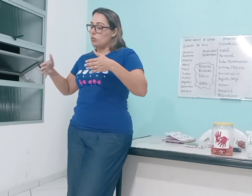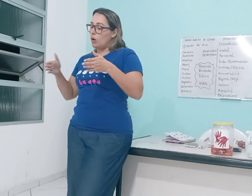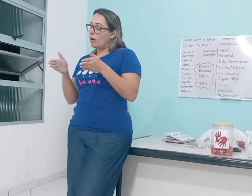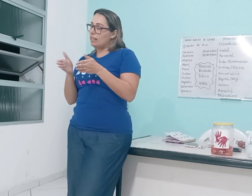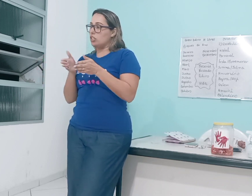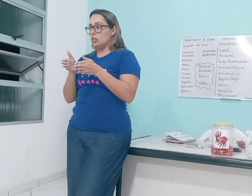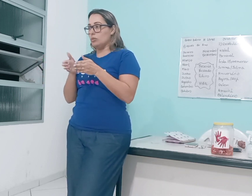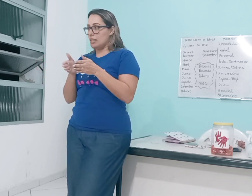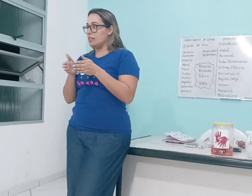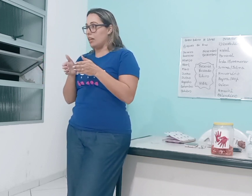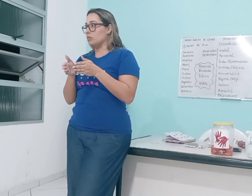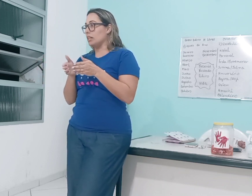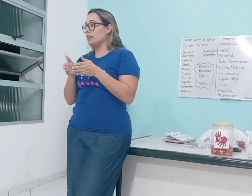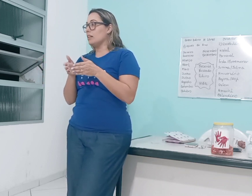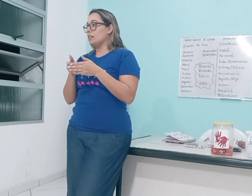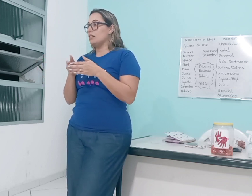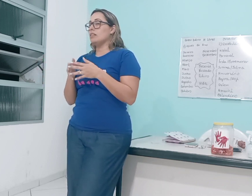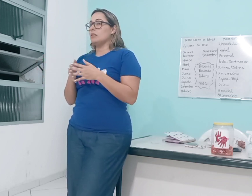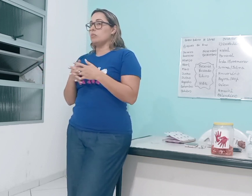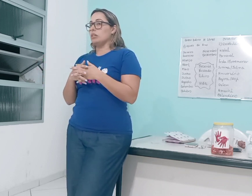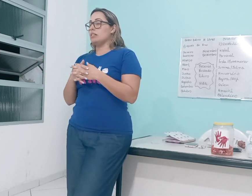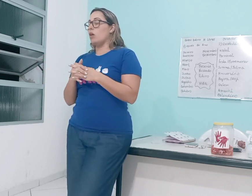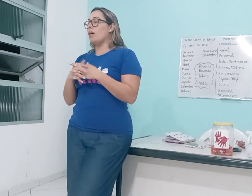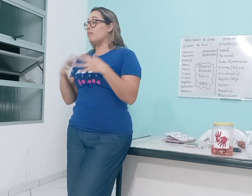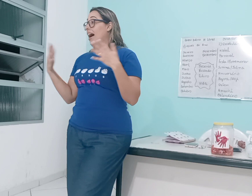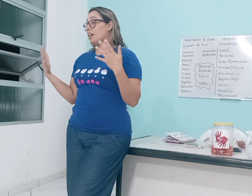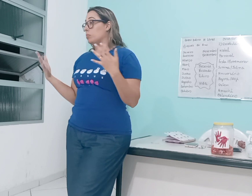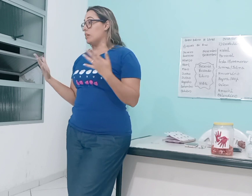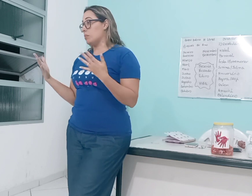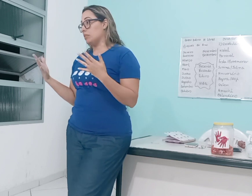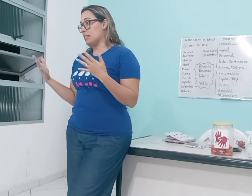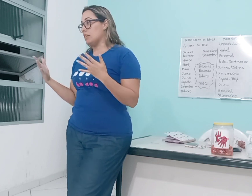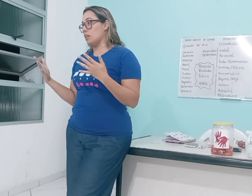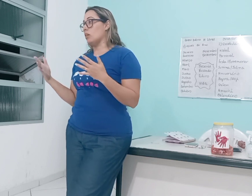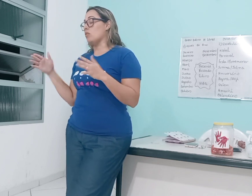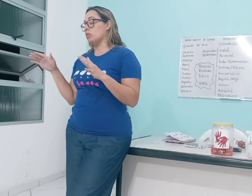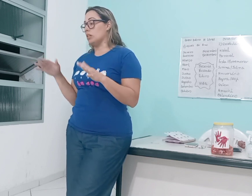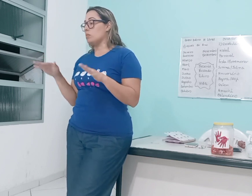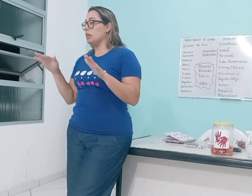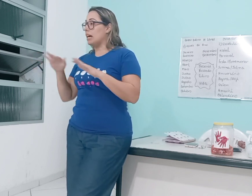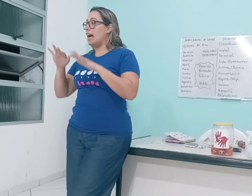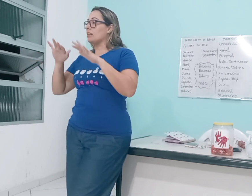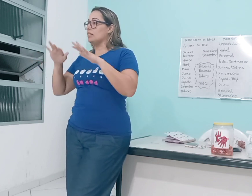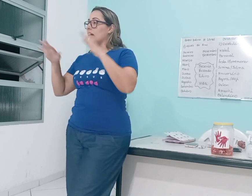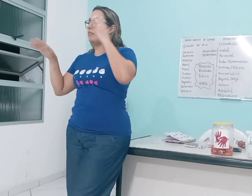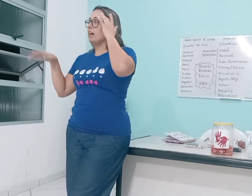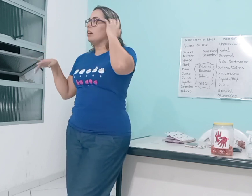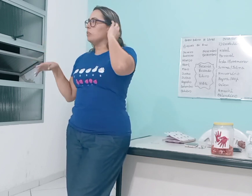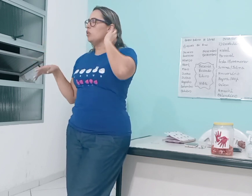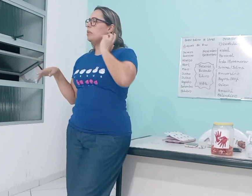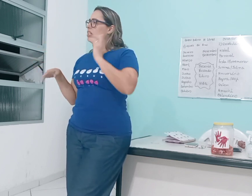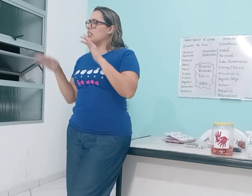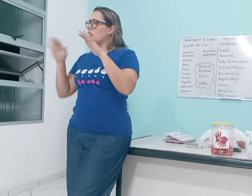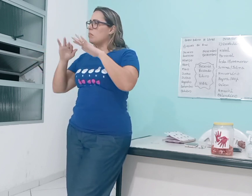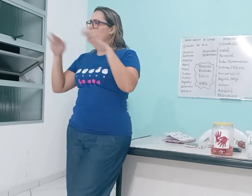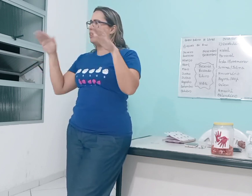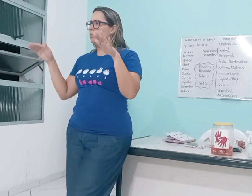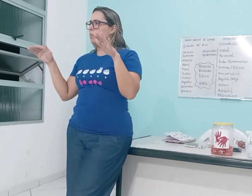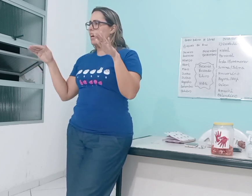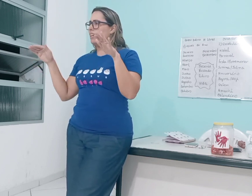um gatinho nascendo, né? Porque se é uma vaca, por exemplo, nascendo, agora eu vou ter que explicar, né? Normalmente acho que o animal fica em pé, né?